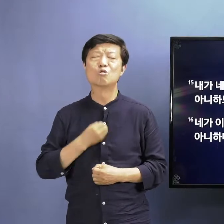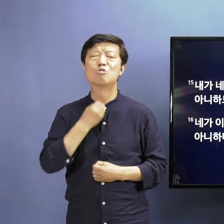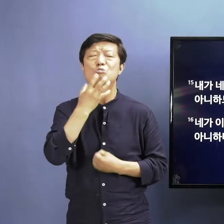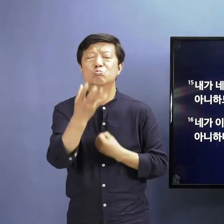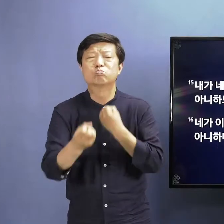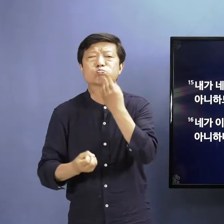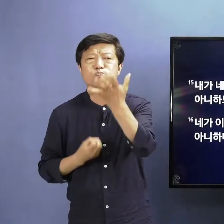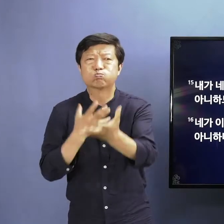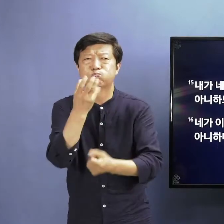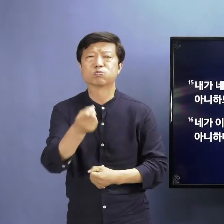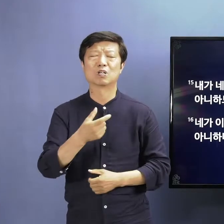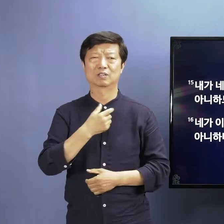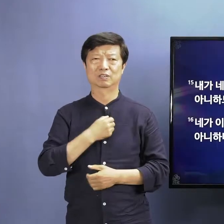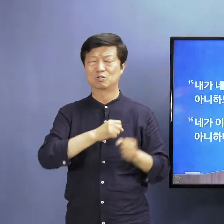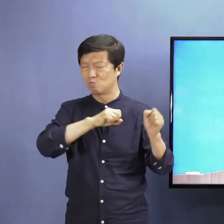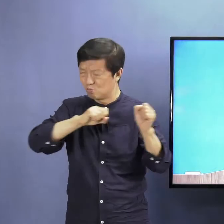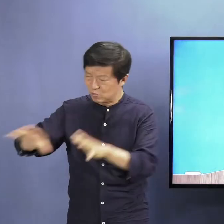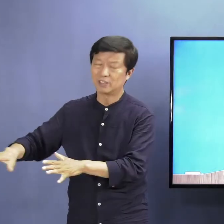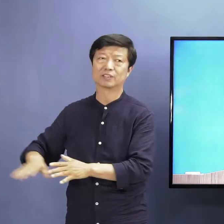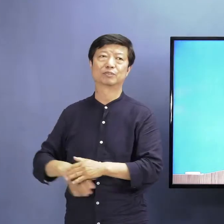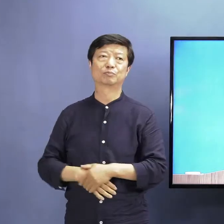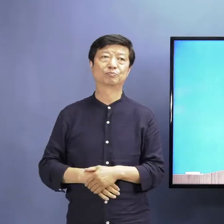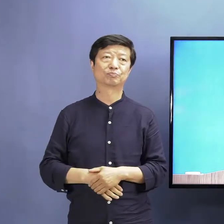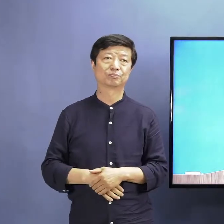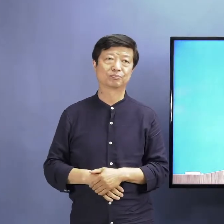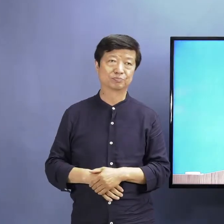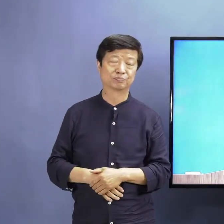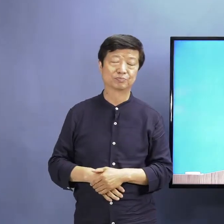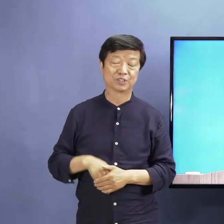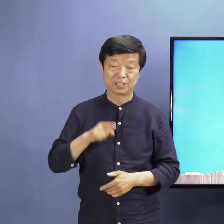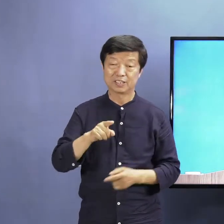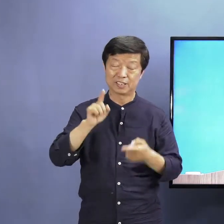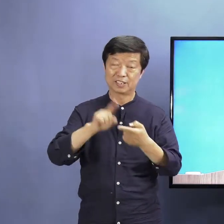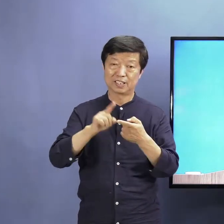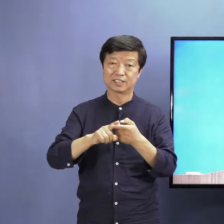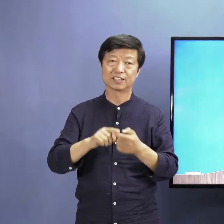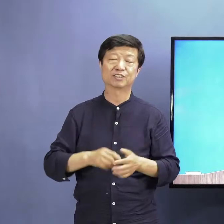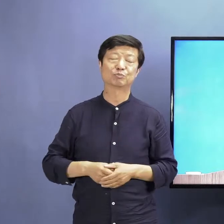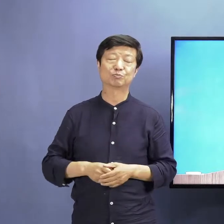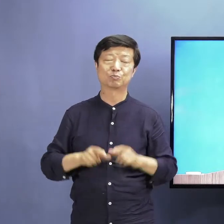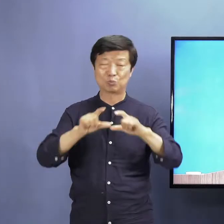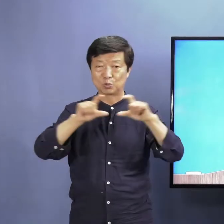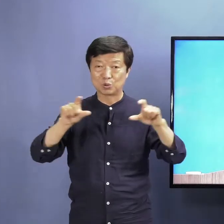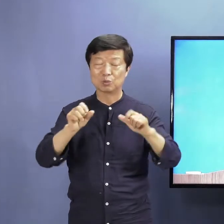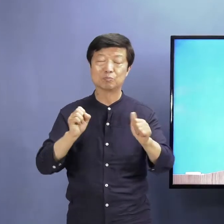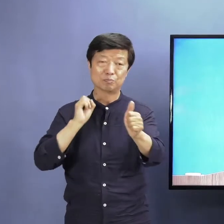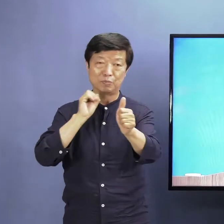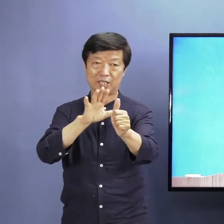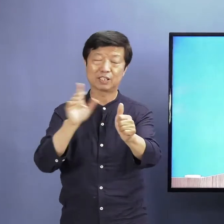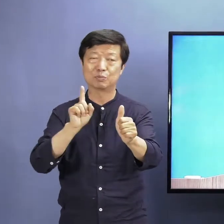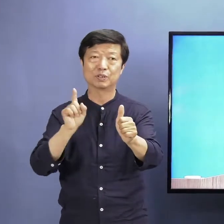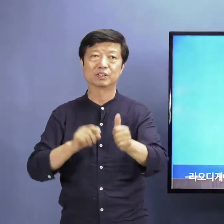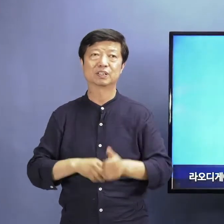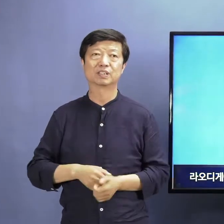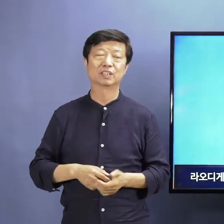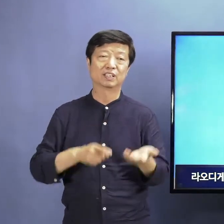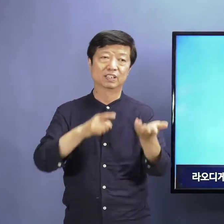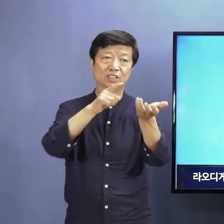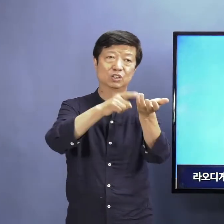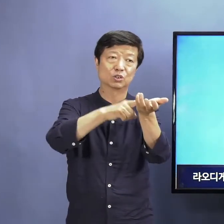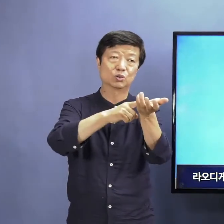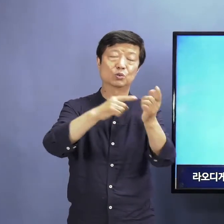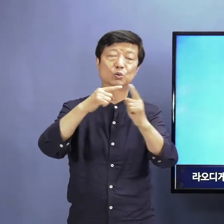버리리라. 이 말씀에 대해서는 여러 가지 해석들이 있습니다. 그 중에 가장 일반적인 게 뭐냐? 이거는 라오디게아 교회